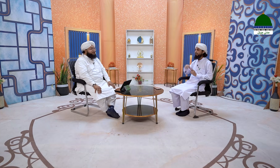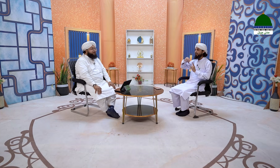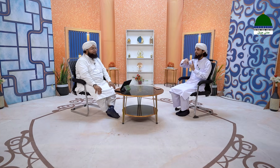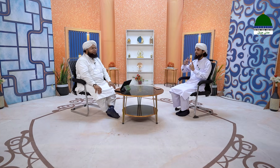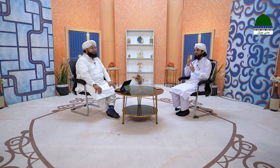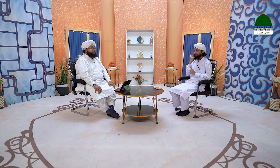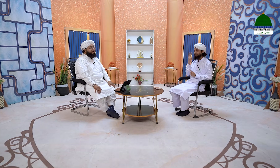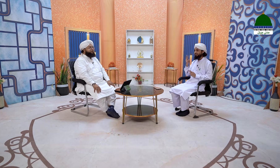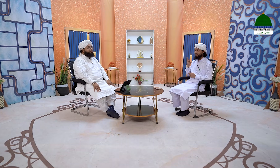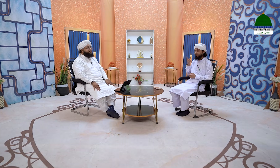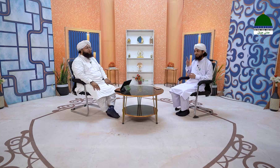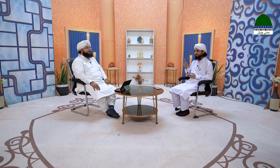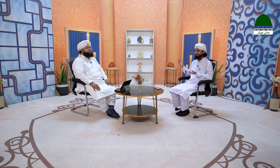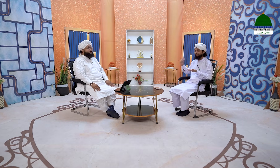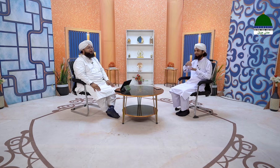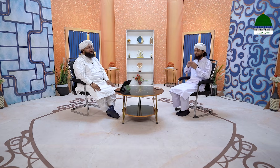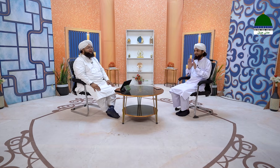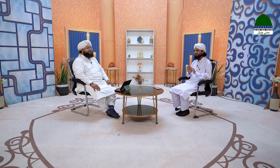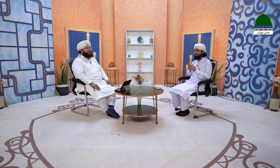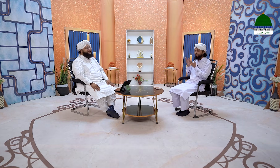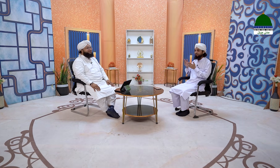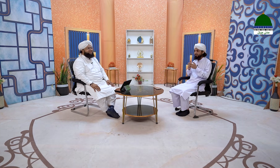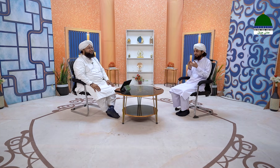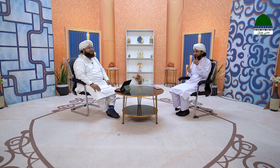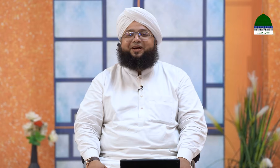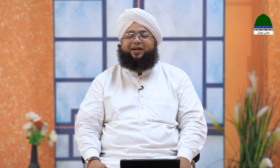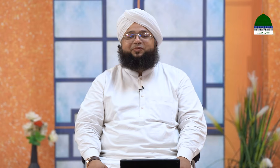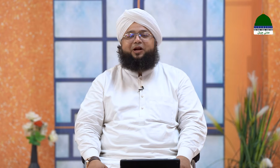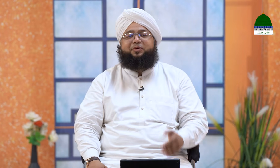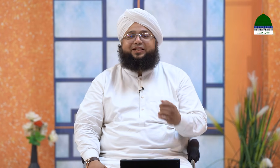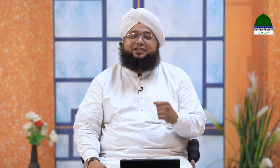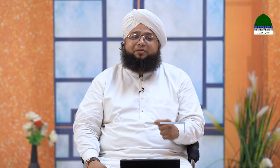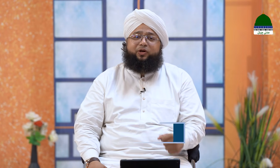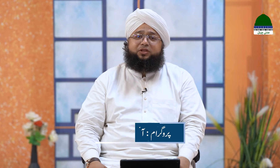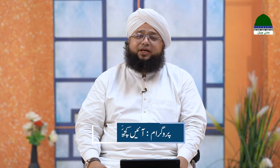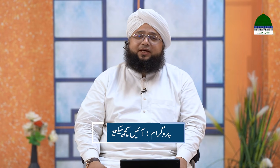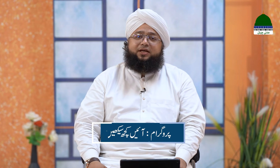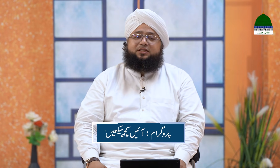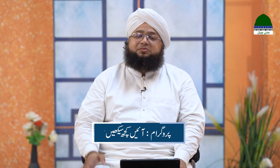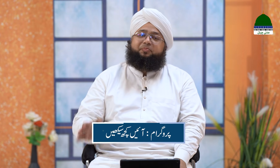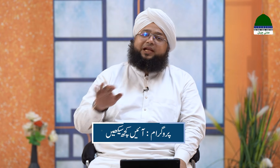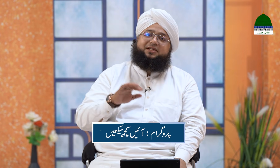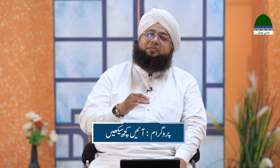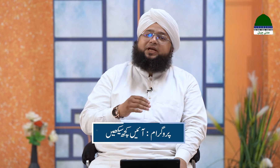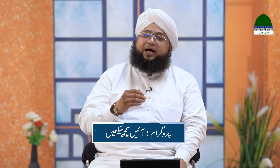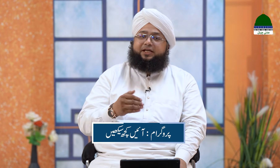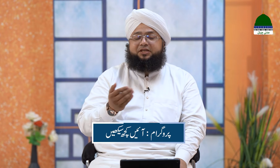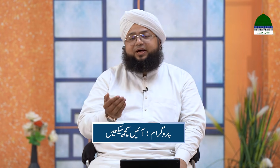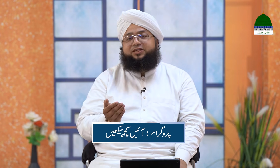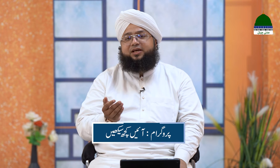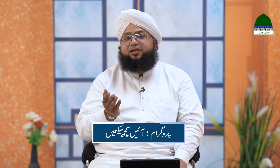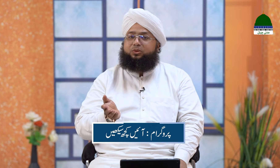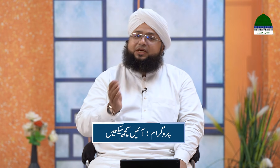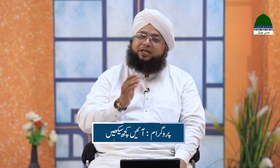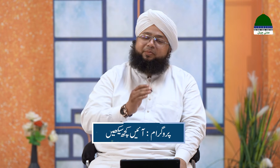کے ناظرین، ایک مرتبہ دوبارہ پھر ہم حاضر ہو گئے ہیں پروگرام لے کر آئیں کچھ سیکھیں۔ ہمارے اس پروگرام میں 3 سیگمنٹ ہوتے ہیں۔ سب سے پہلا سیگمنٹ آئیں اچھی